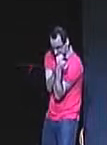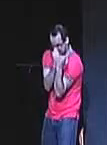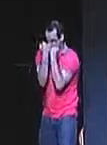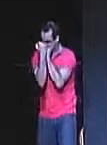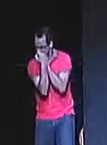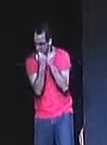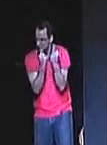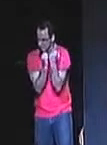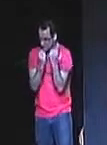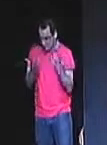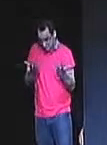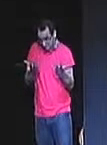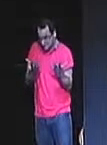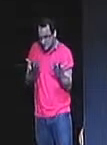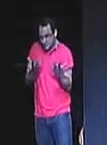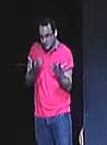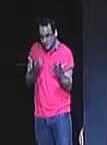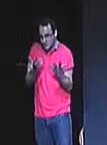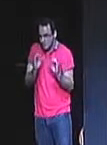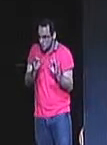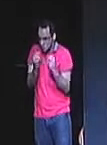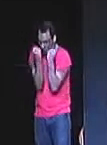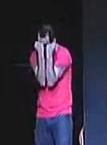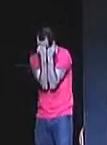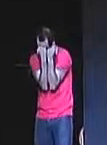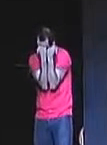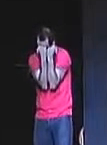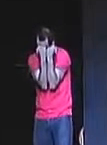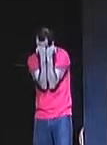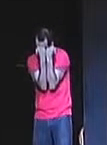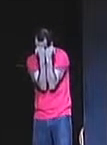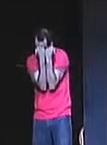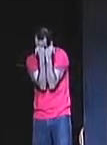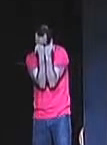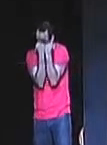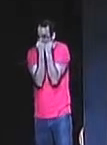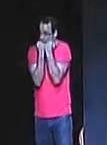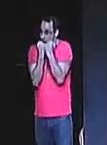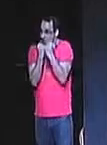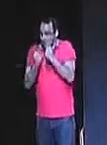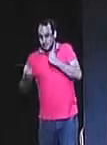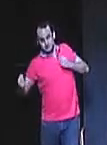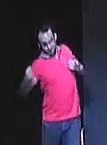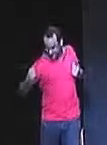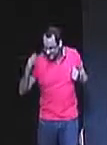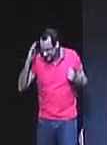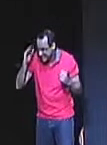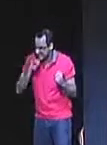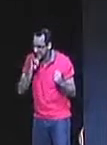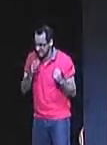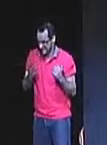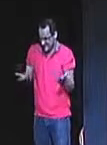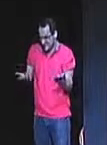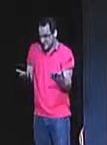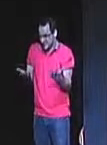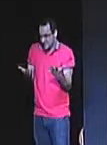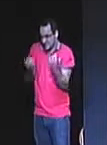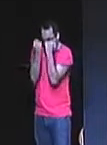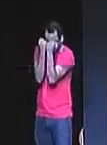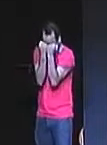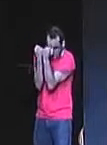para quem golpe mas não é só isso além da defesa você precisa contratar contra atacar o seu